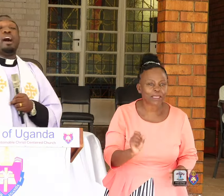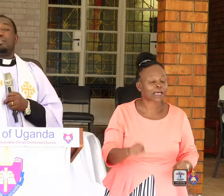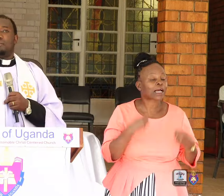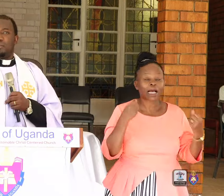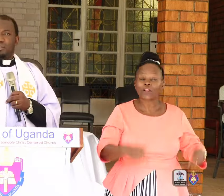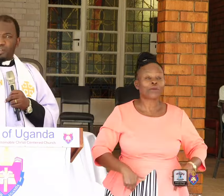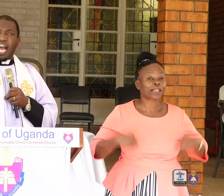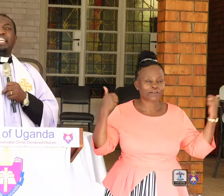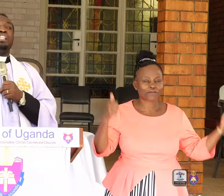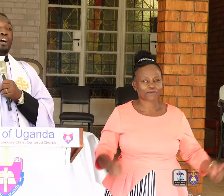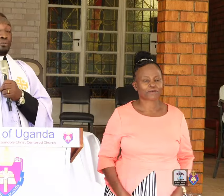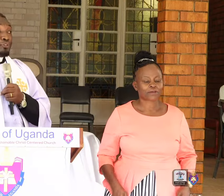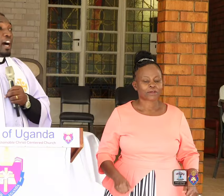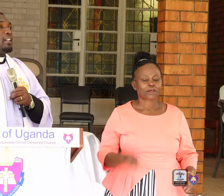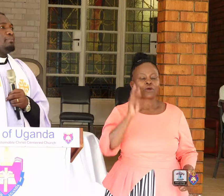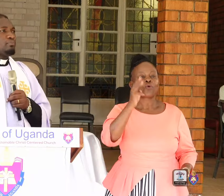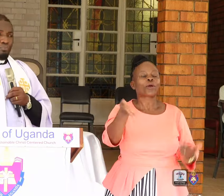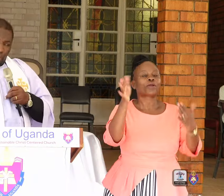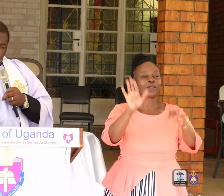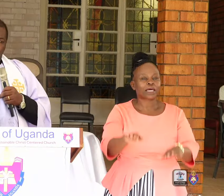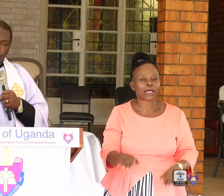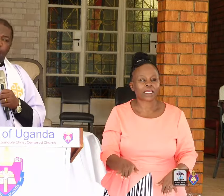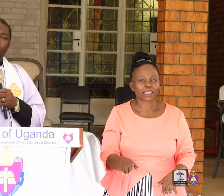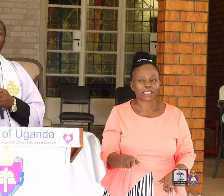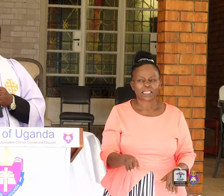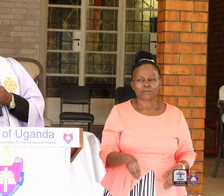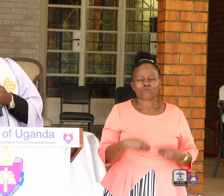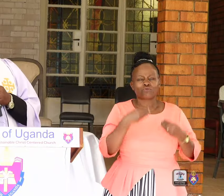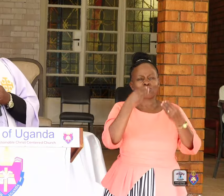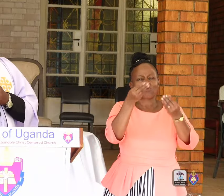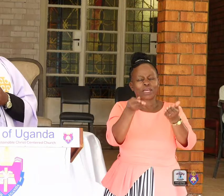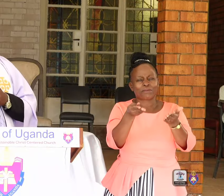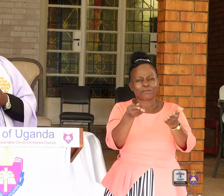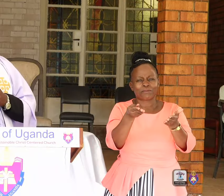kulama agenda kufa mbu tumuwemu.